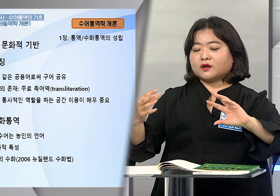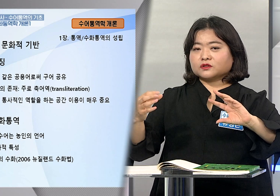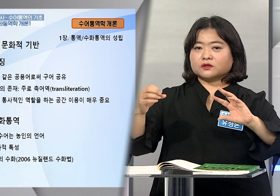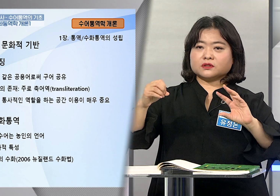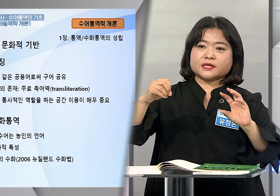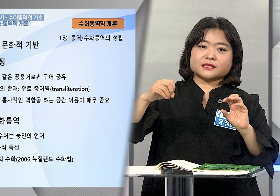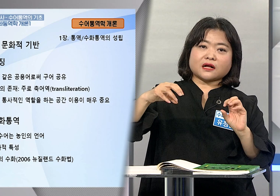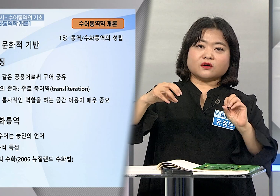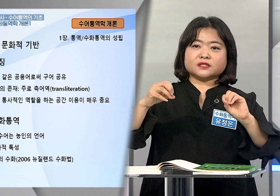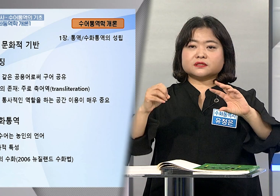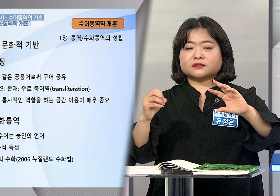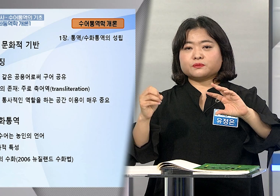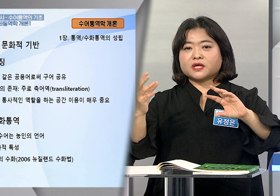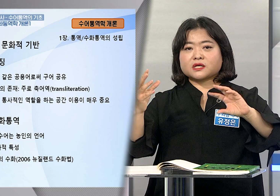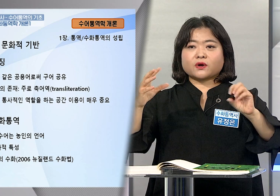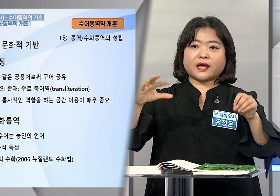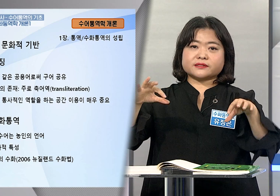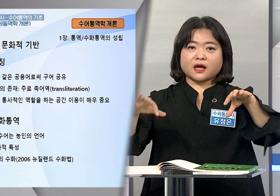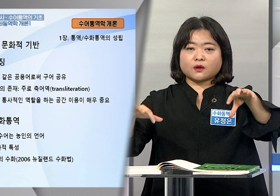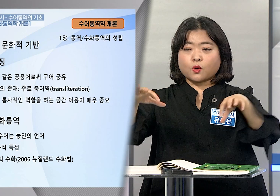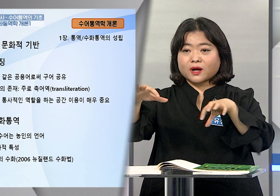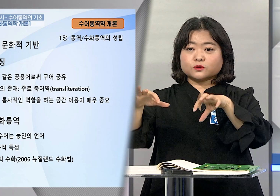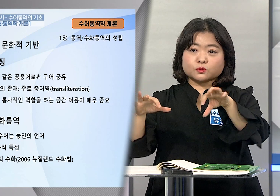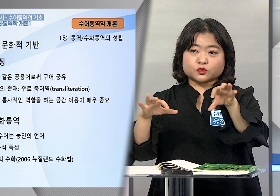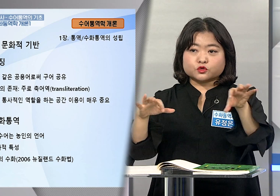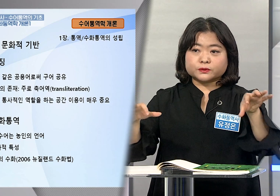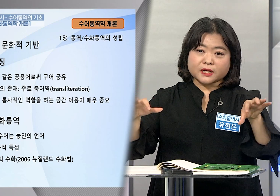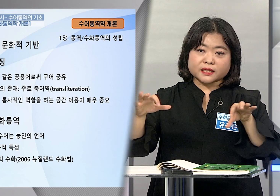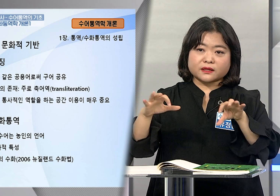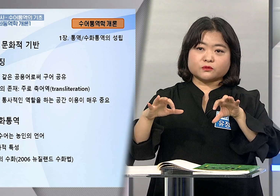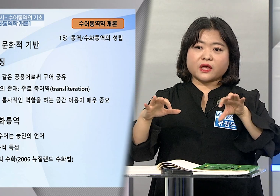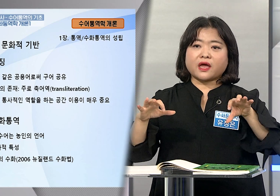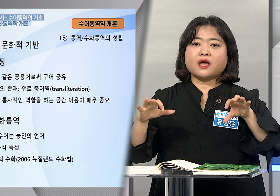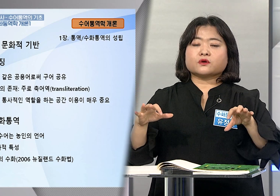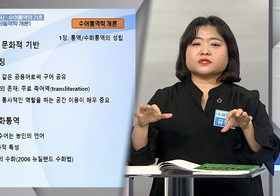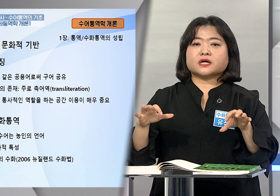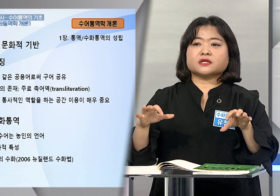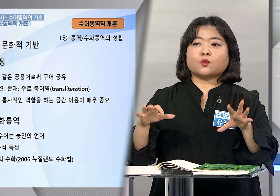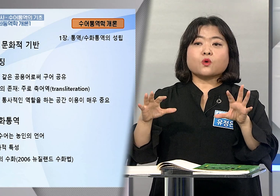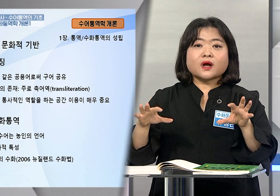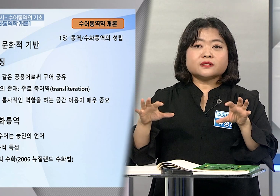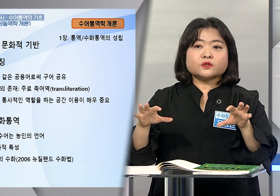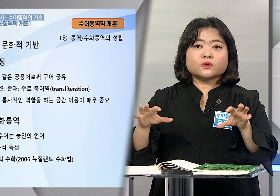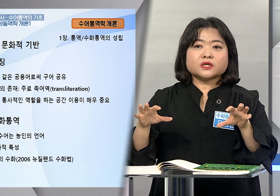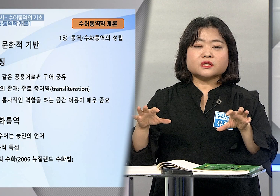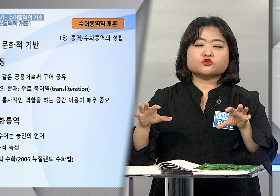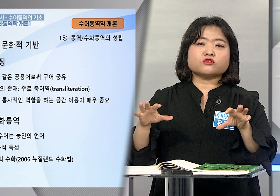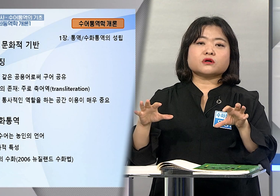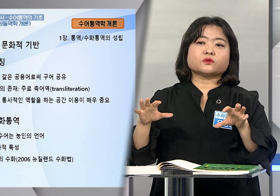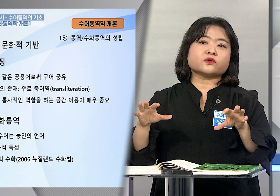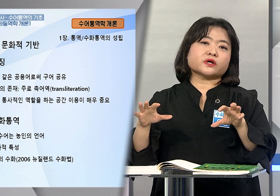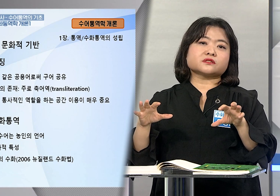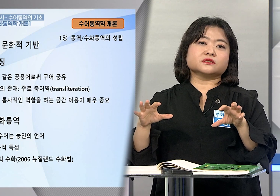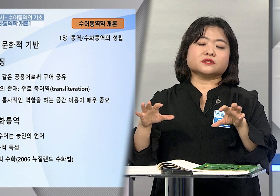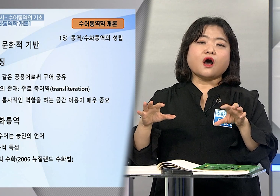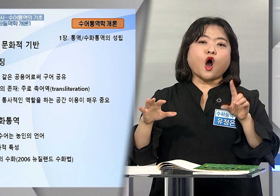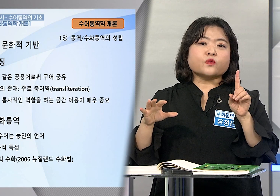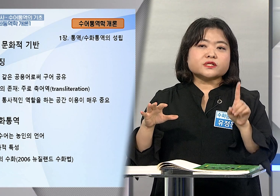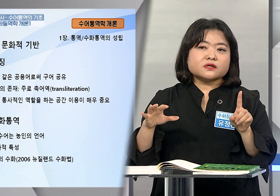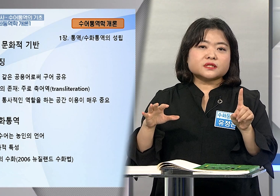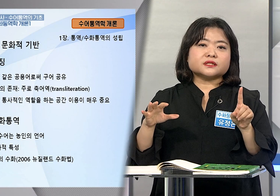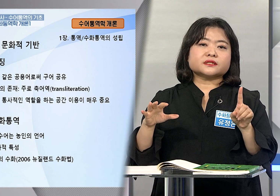청자 어떤 사건이 있을 때 피해자와 가해자 공간으로 모두 구분을 하기 때문에 굉장히 공간 이용이 수어